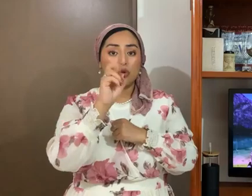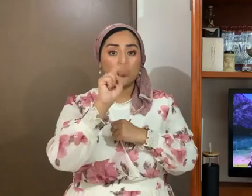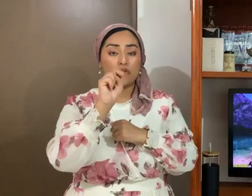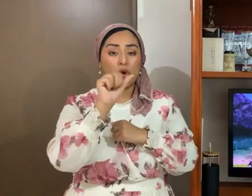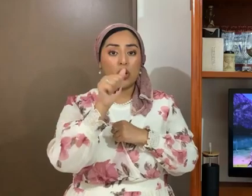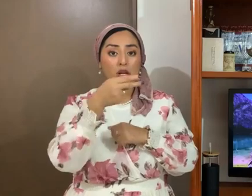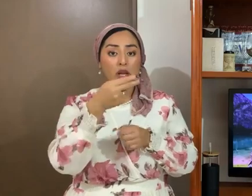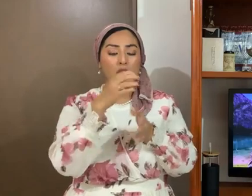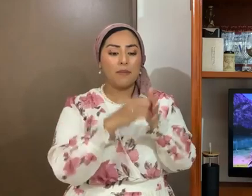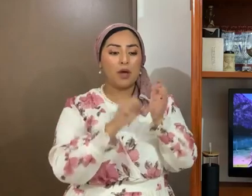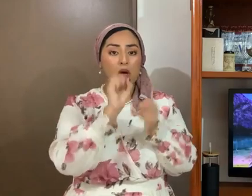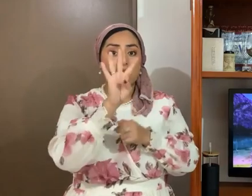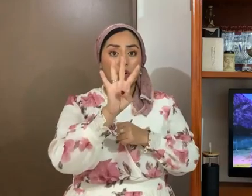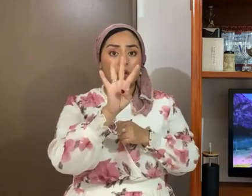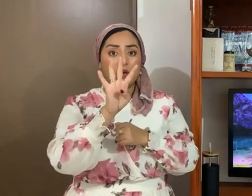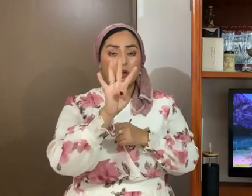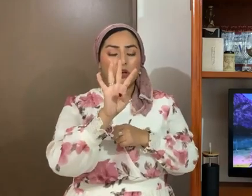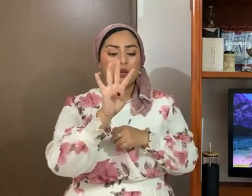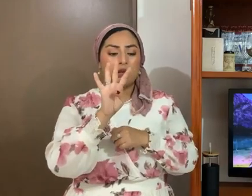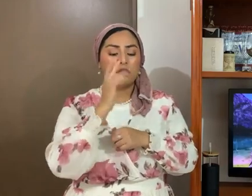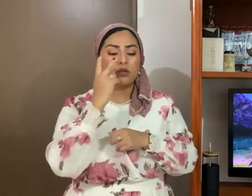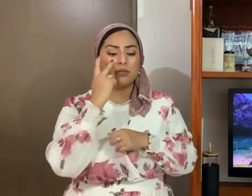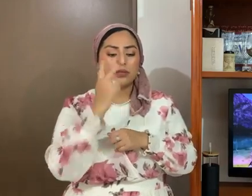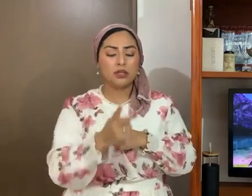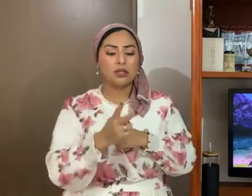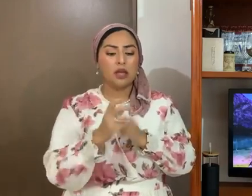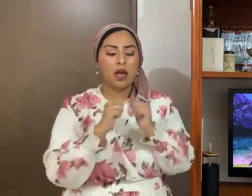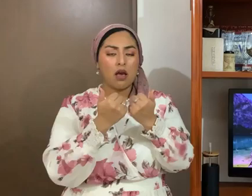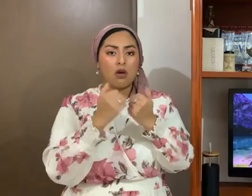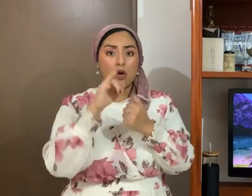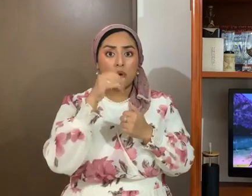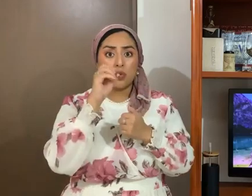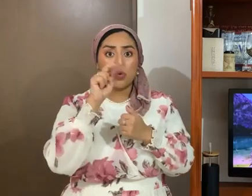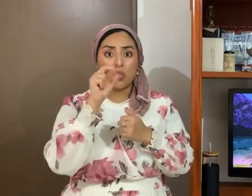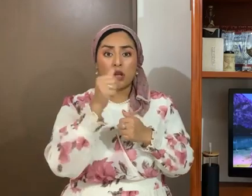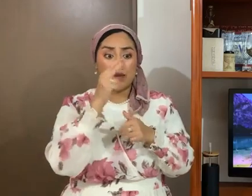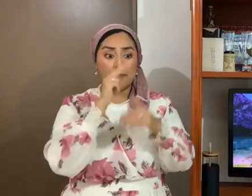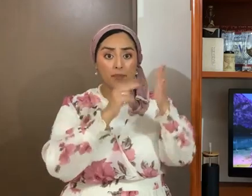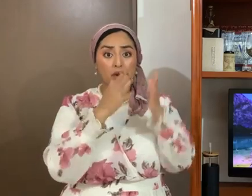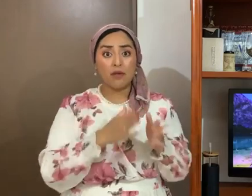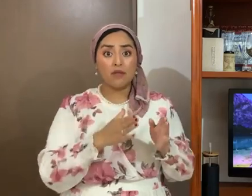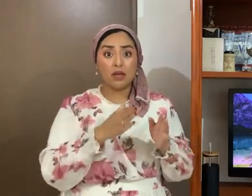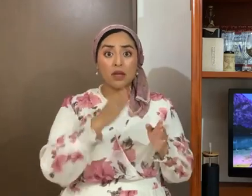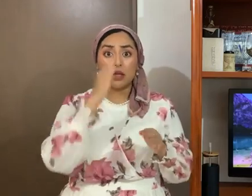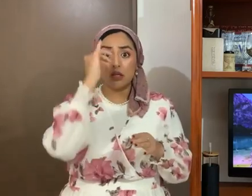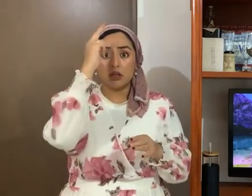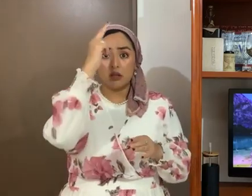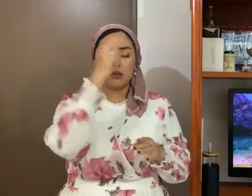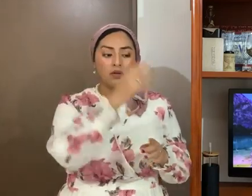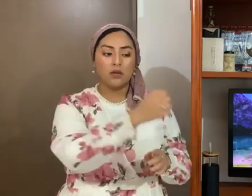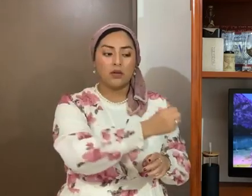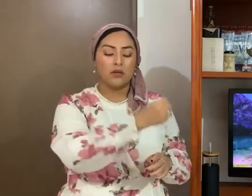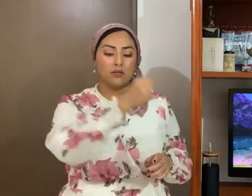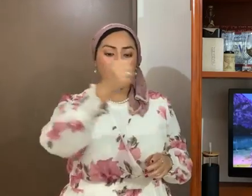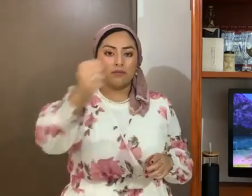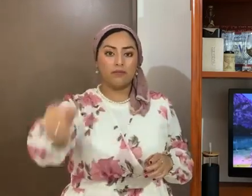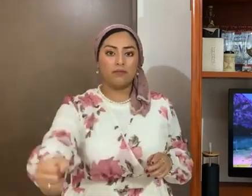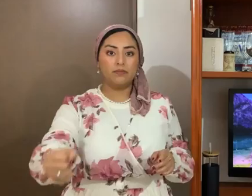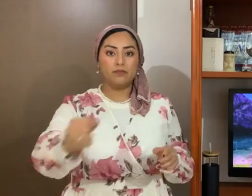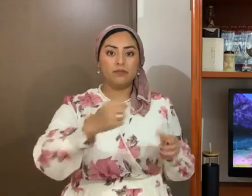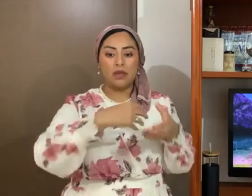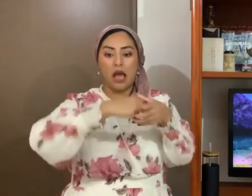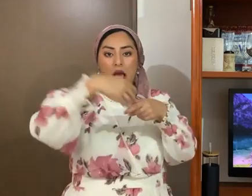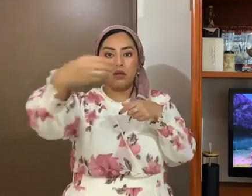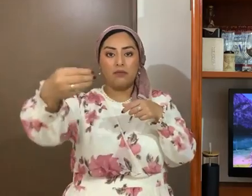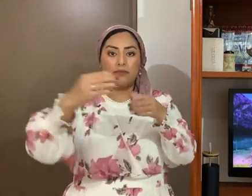Jonás capítulo 4, y vamos a ver cómo, a pesar de que Jonás era un profeta, el Eterno lo apartó, lo llevó afuera